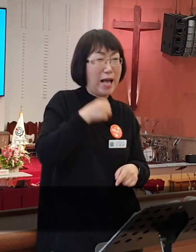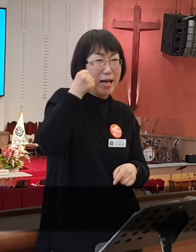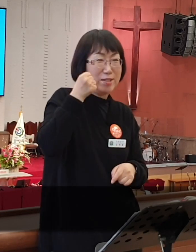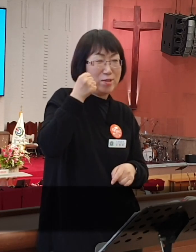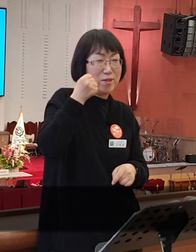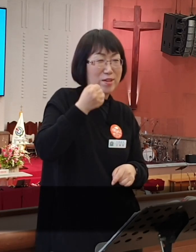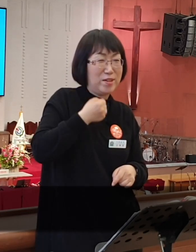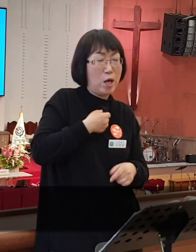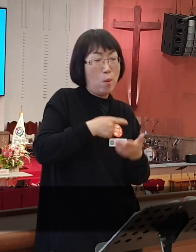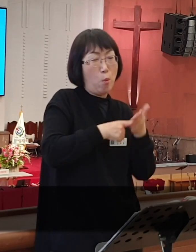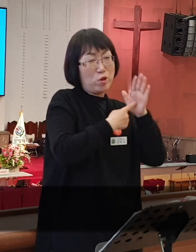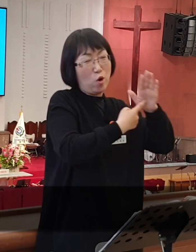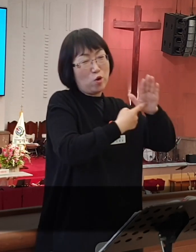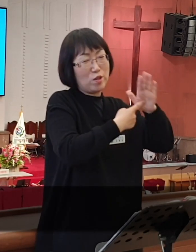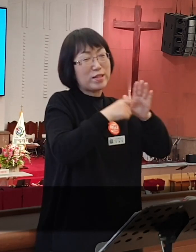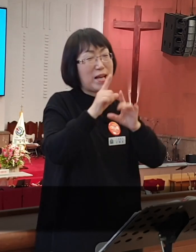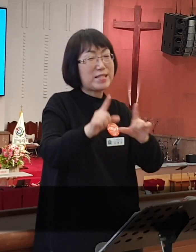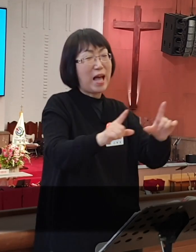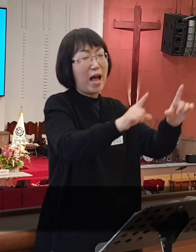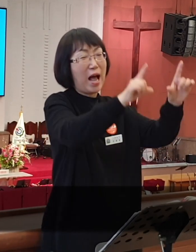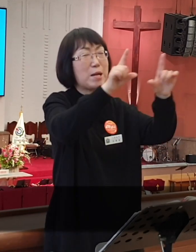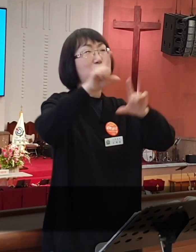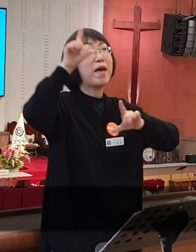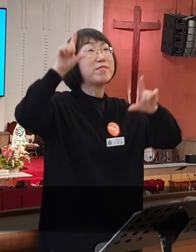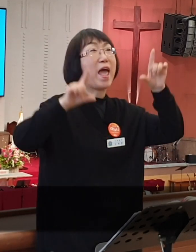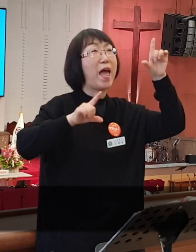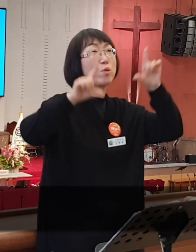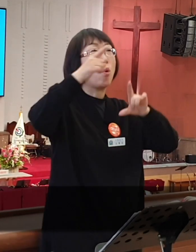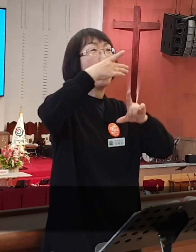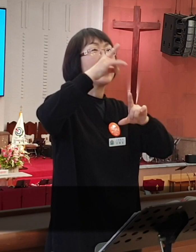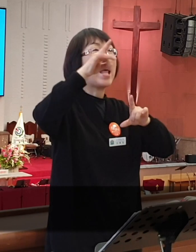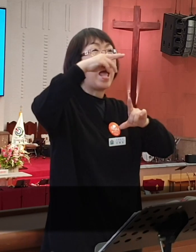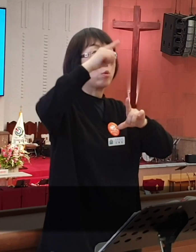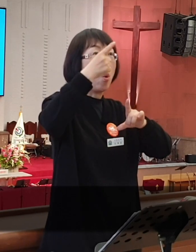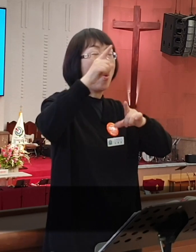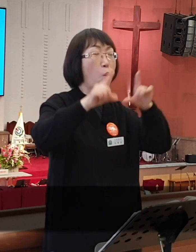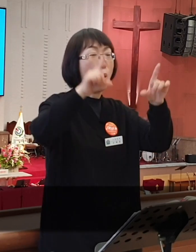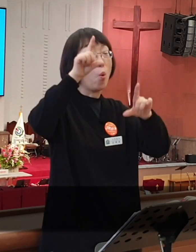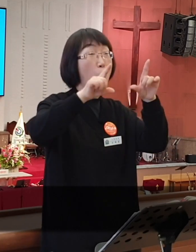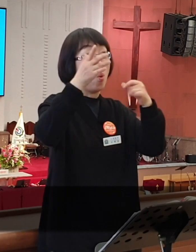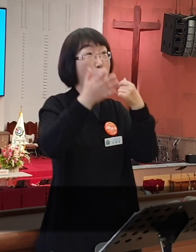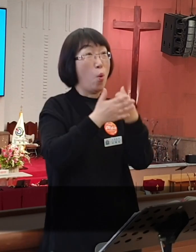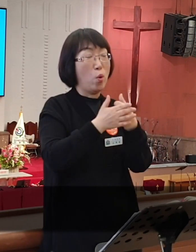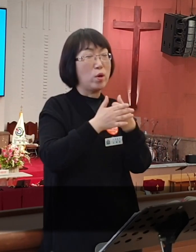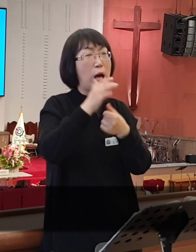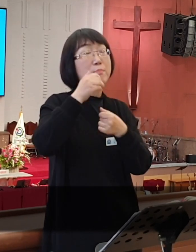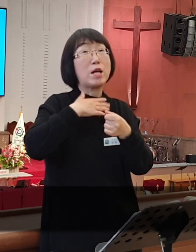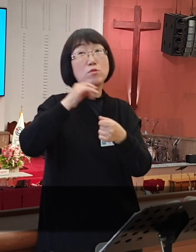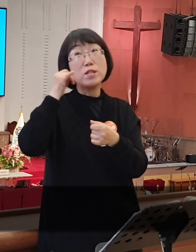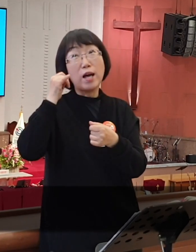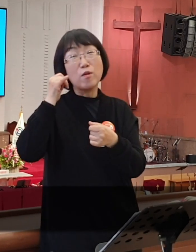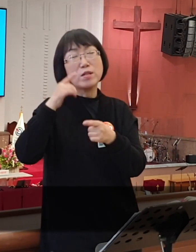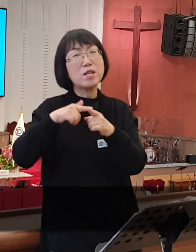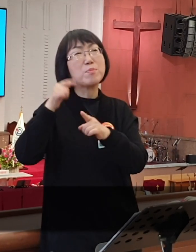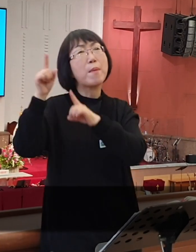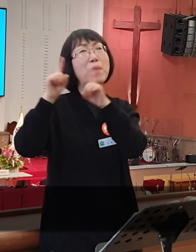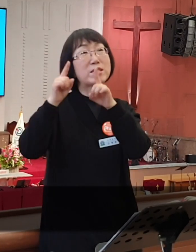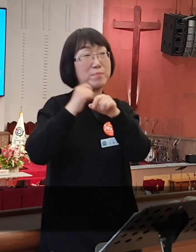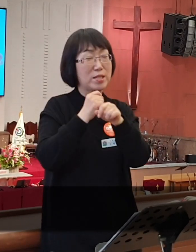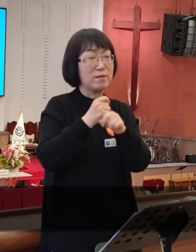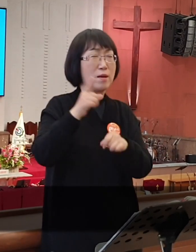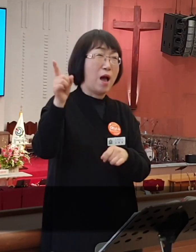가지시고 보이셨던 그 삶의 태도들입니다. 그거 갖고 되냐? 그걸로 하나님을 알 수 있습니까? 예수님